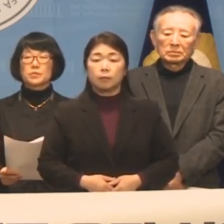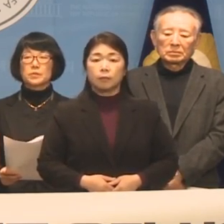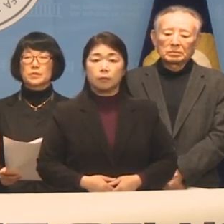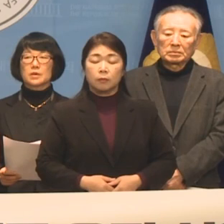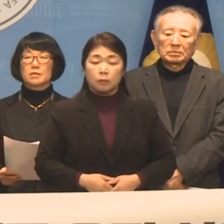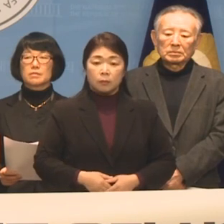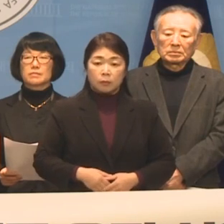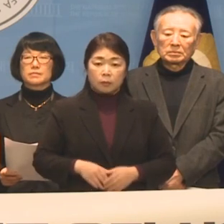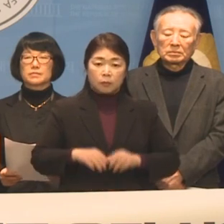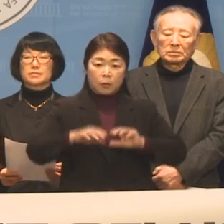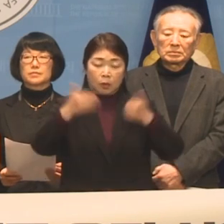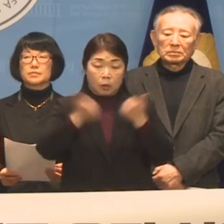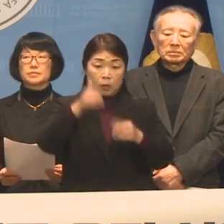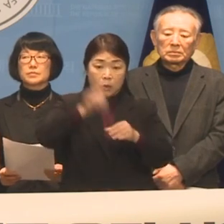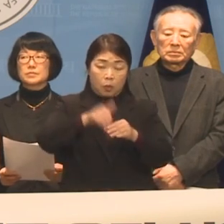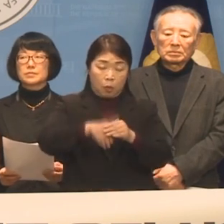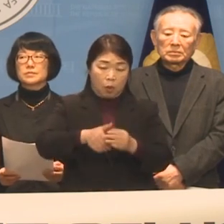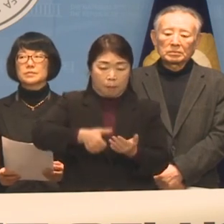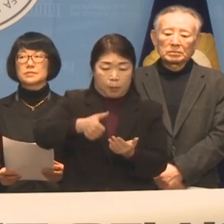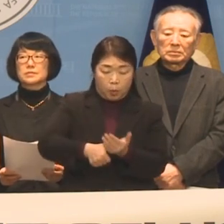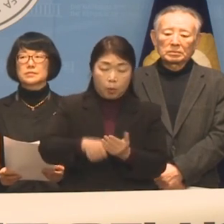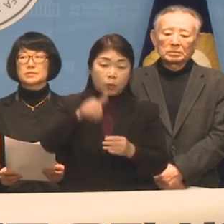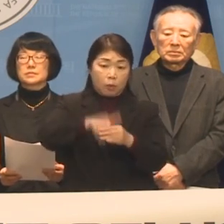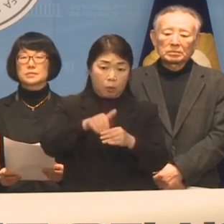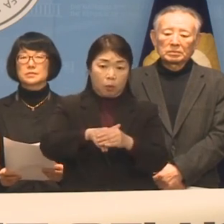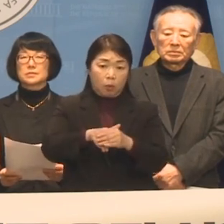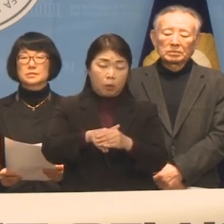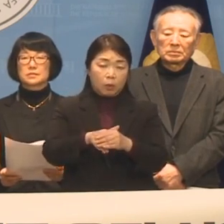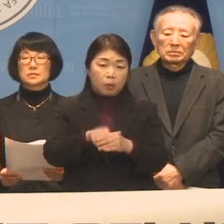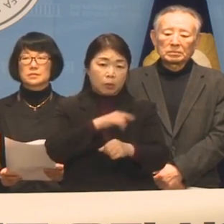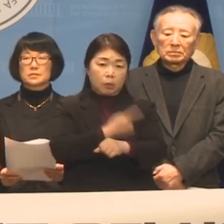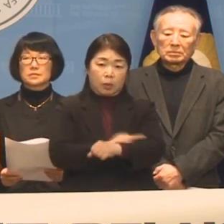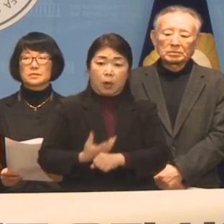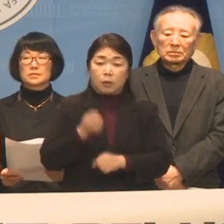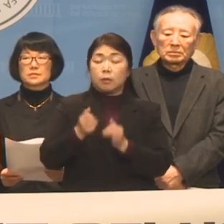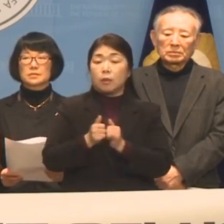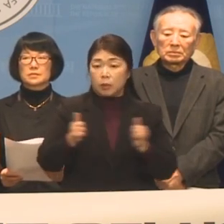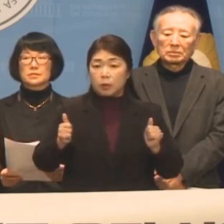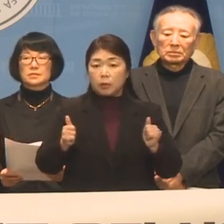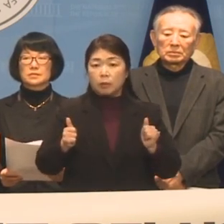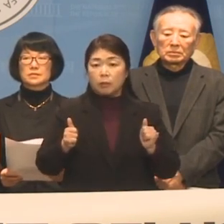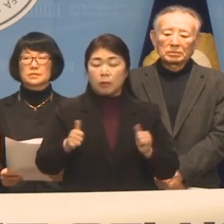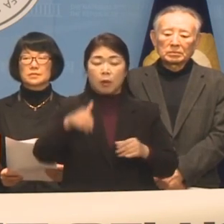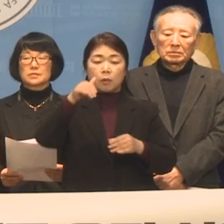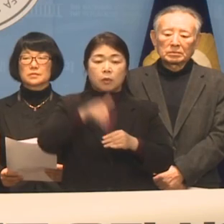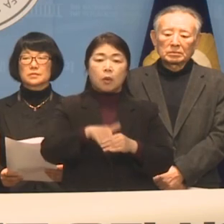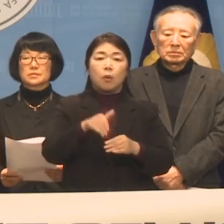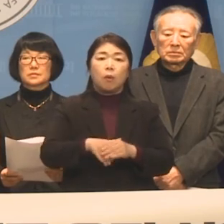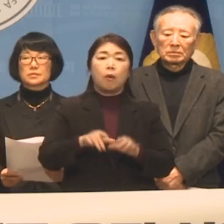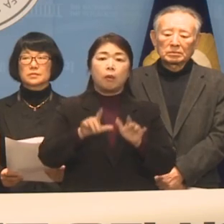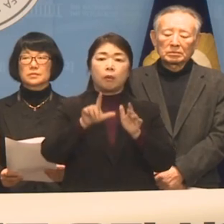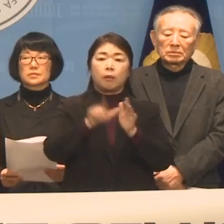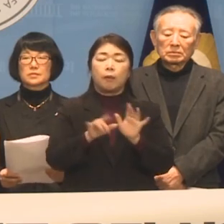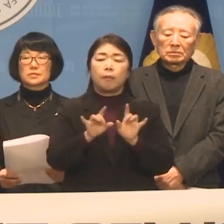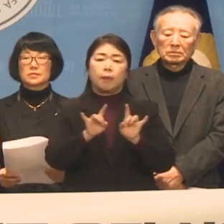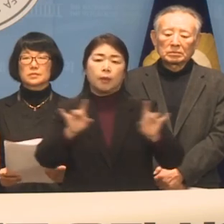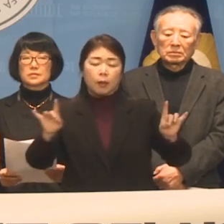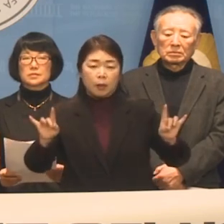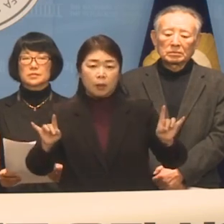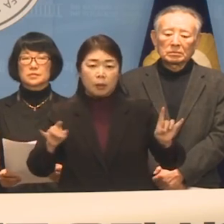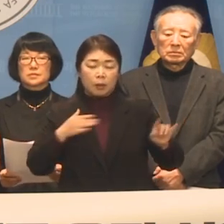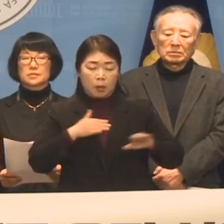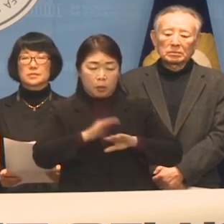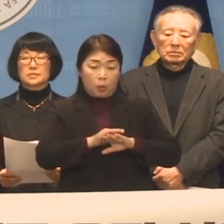유권자, 국민들은 선거를 통해서 민주주의를 한 단계씩 내 손으로 진척시킬 수 있다